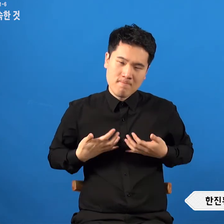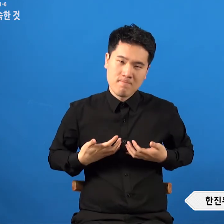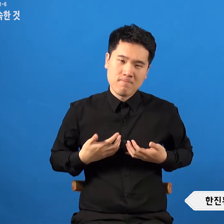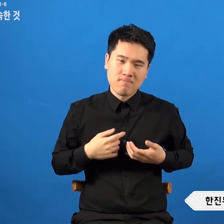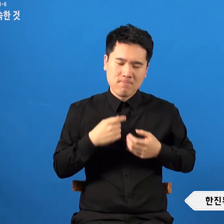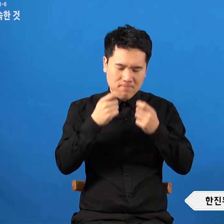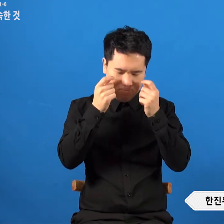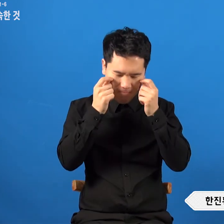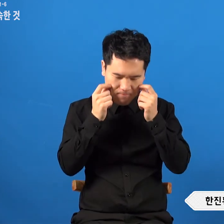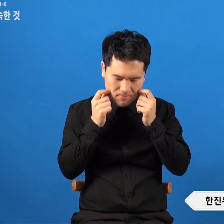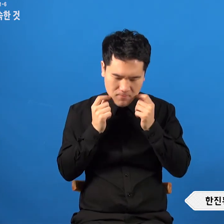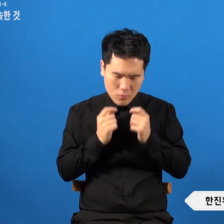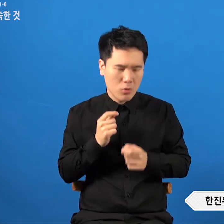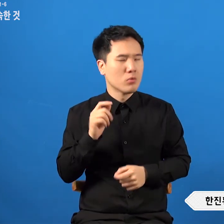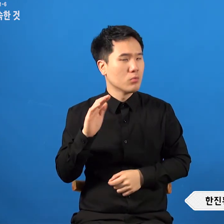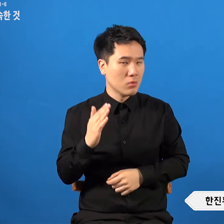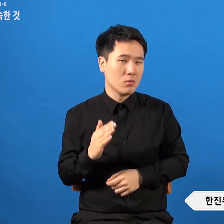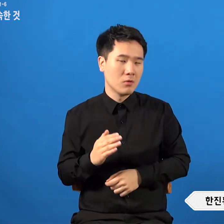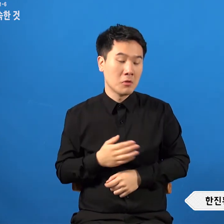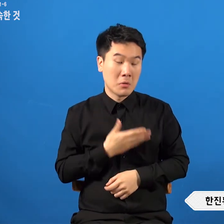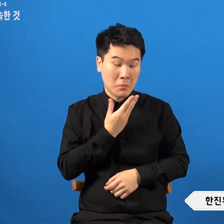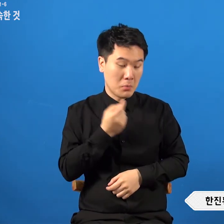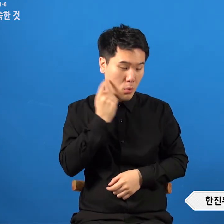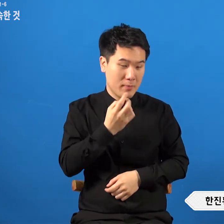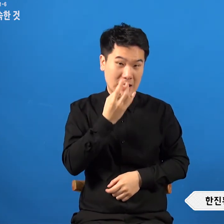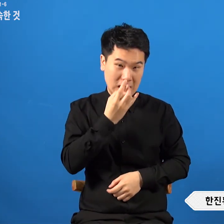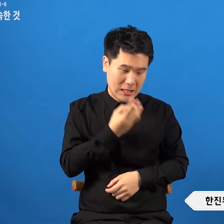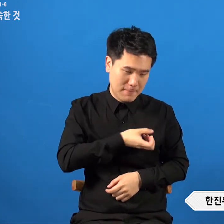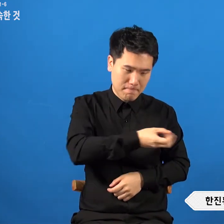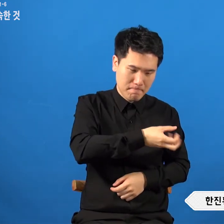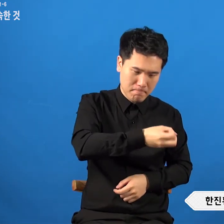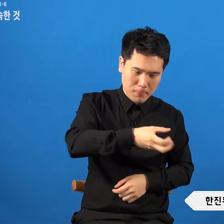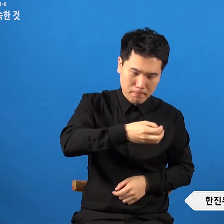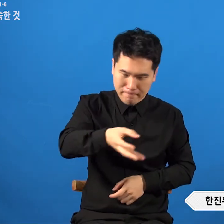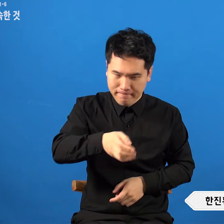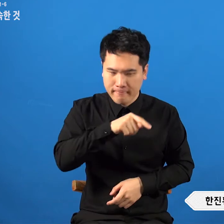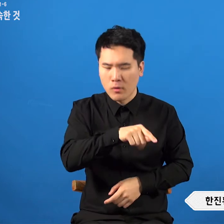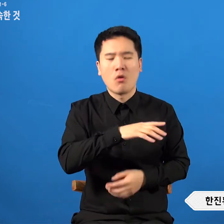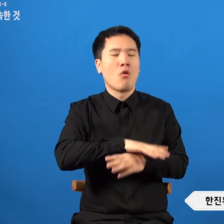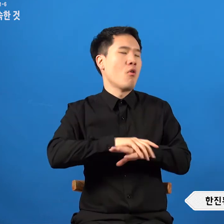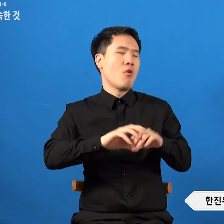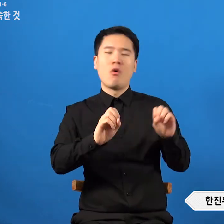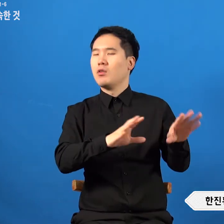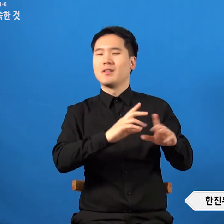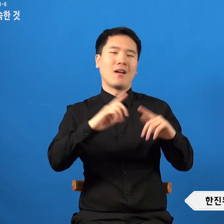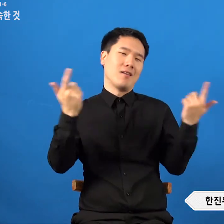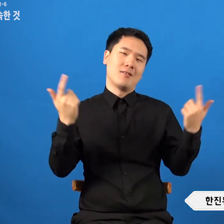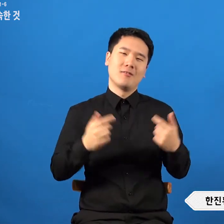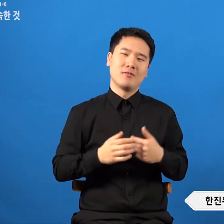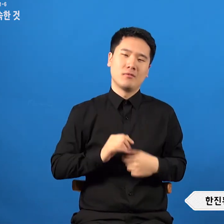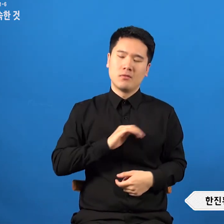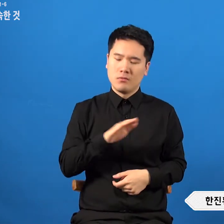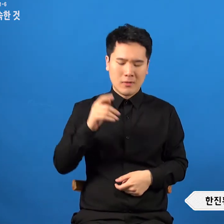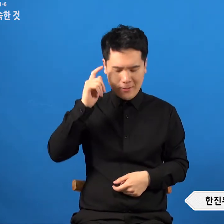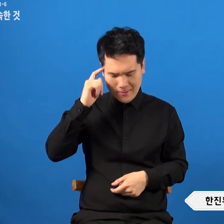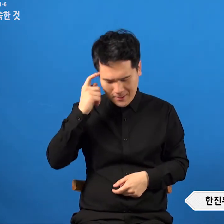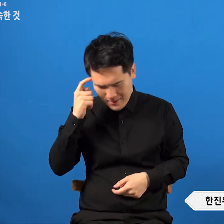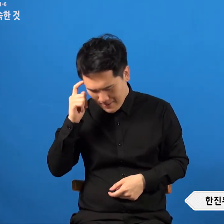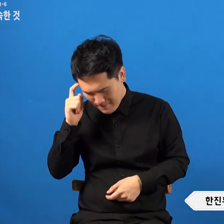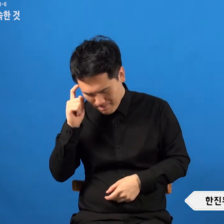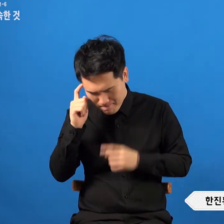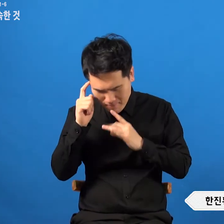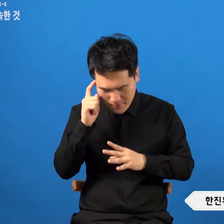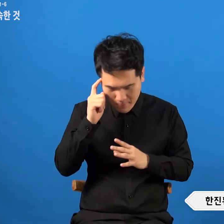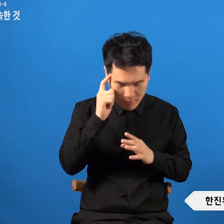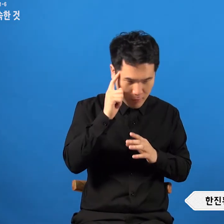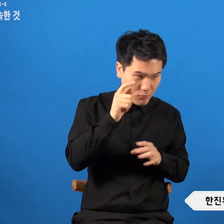뜨거워졌습니다. 복음의 씨를 뿌린 것은 결코 헛되지 않구나. 우리 인간적인 생각으로